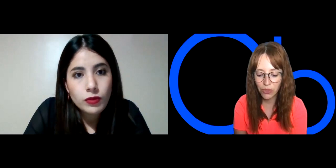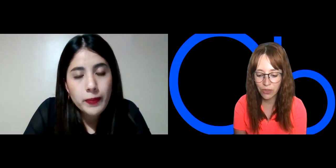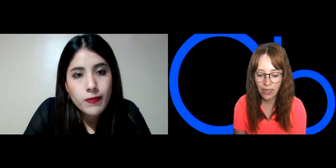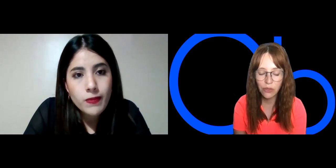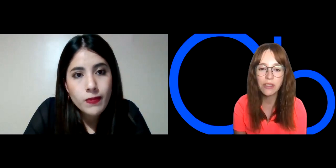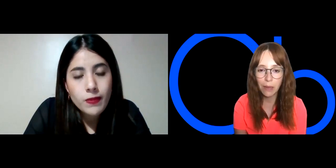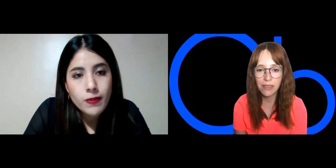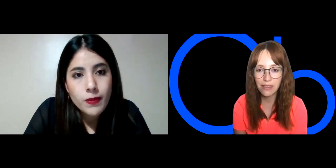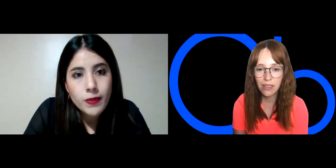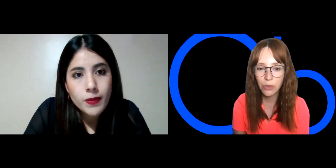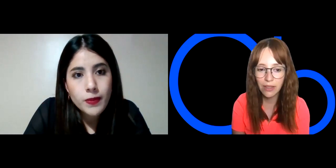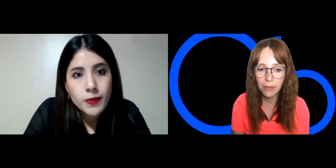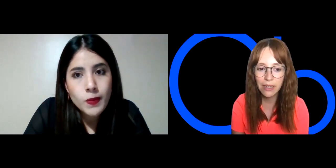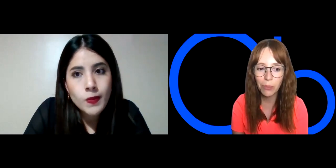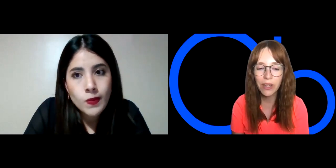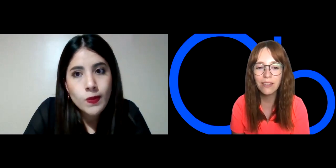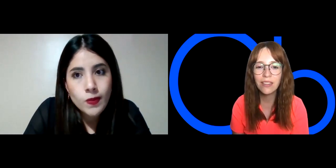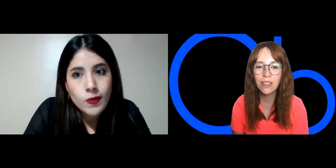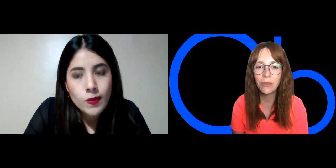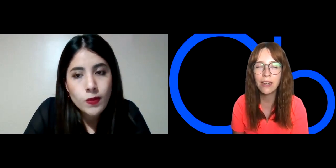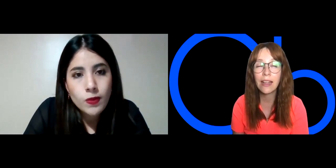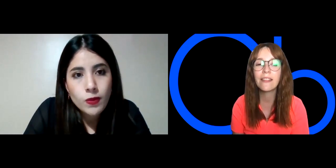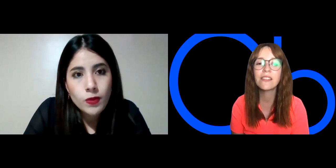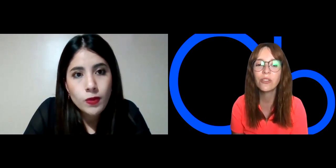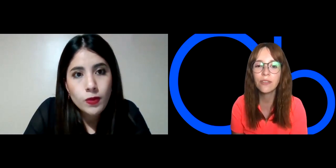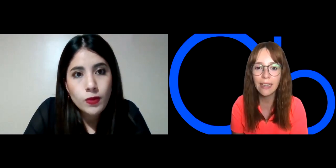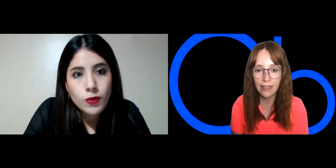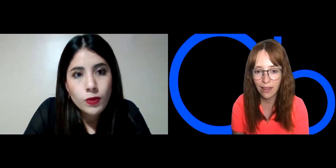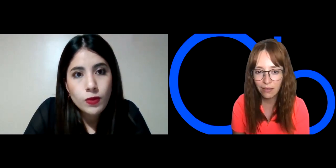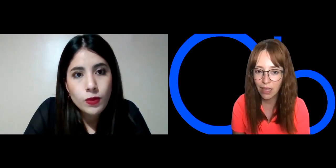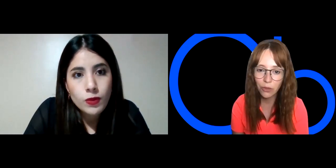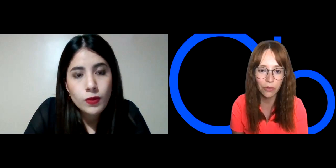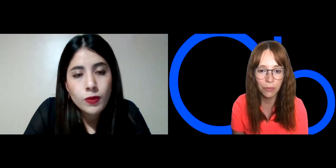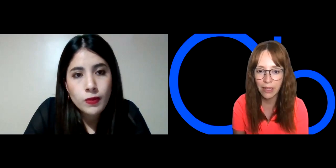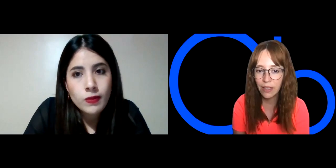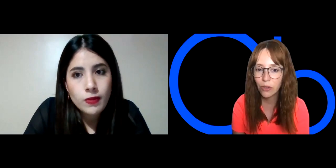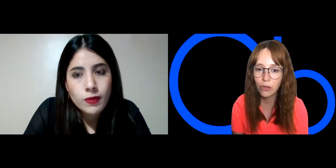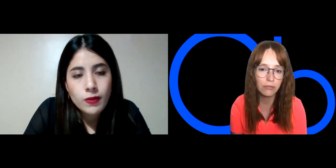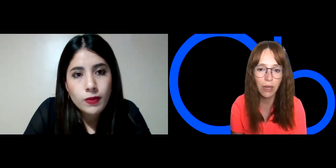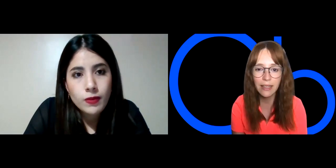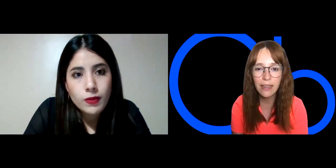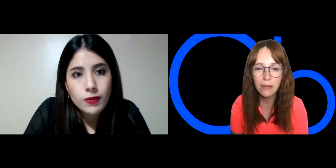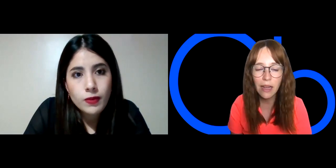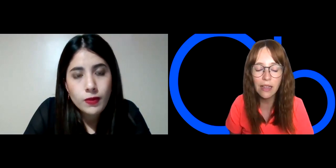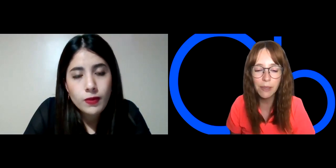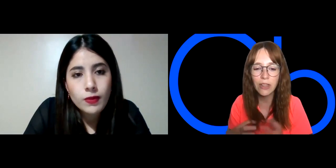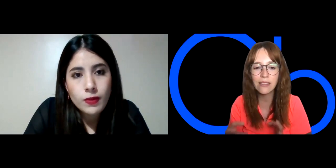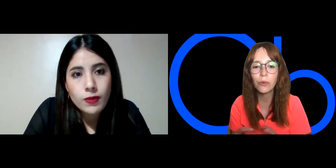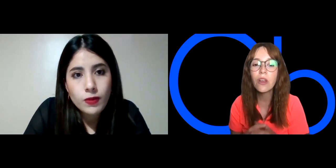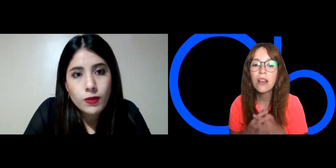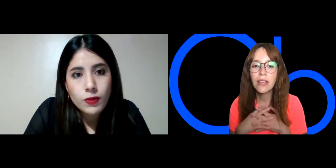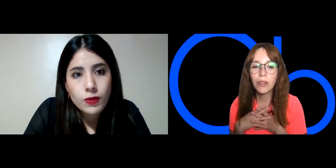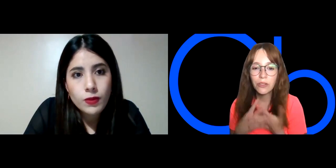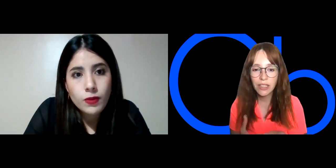estas personas con discapacidad auditiva, que puedan tener una atención de calidad, tanto con un médico, con cualquier aspecto de la